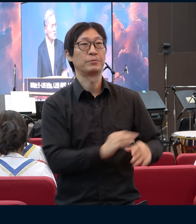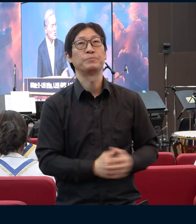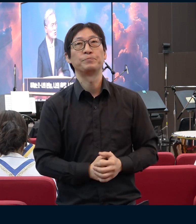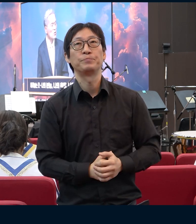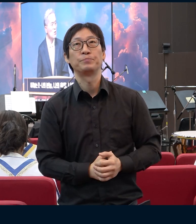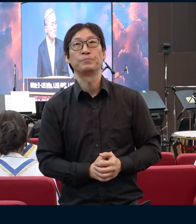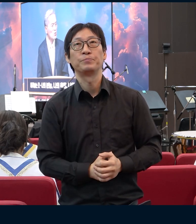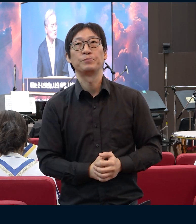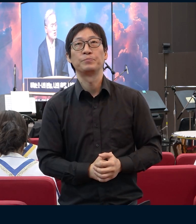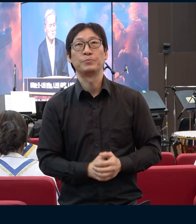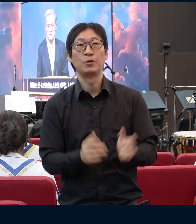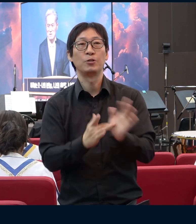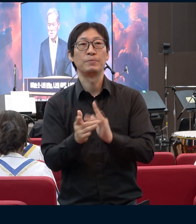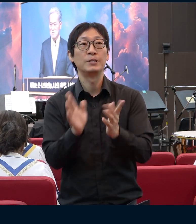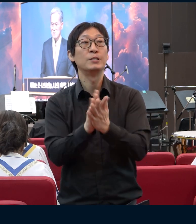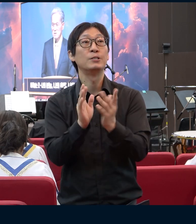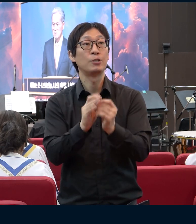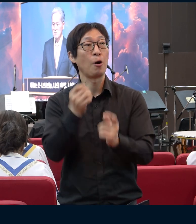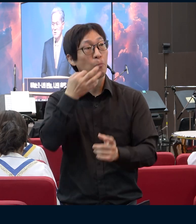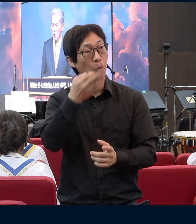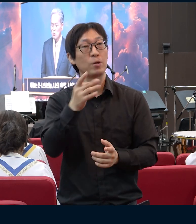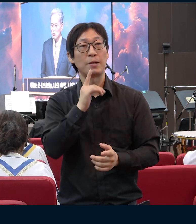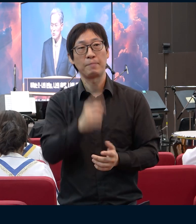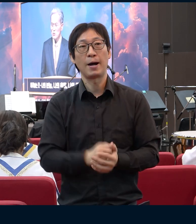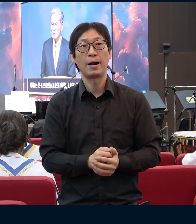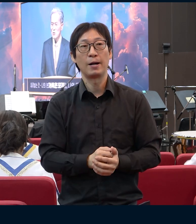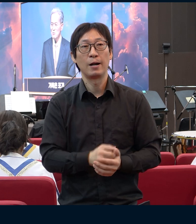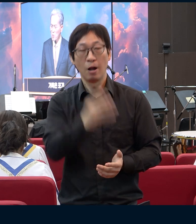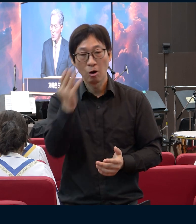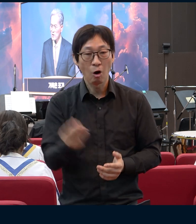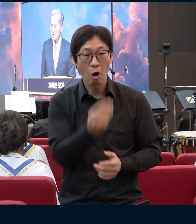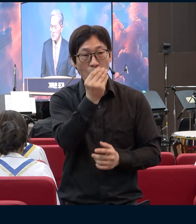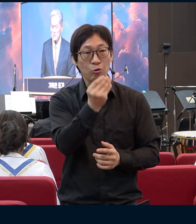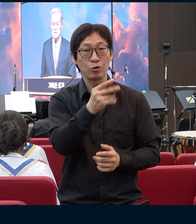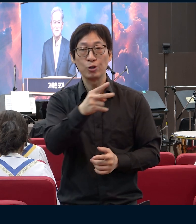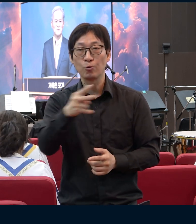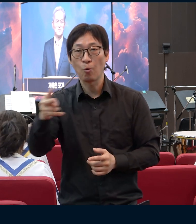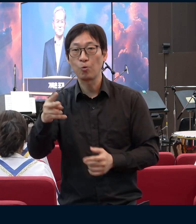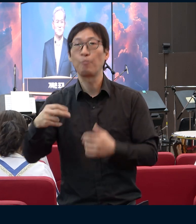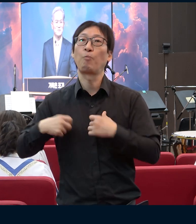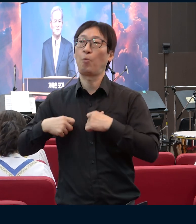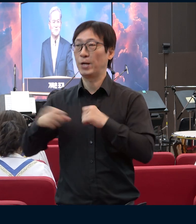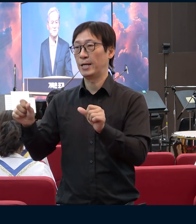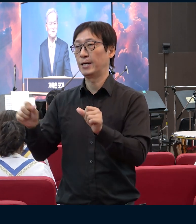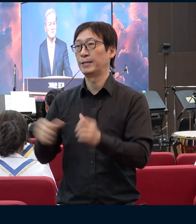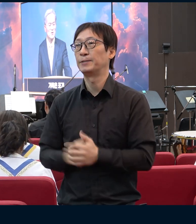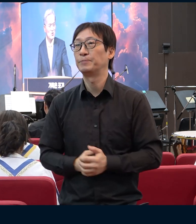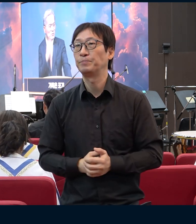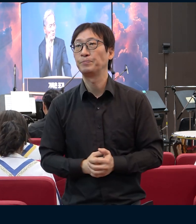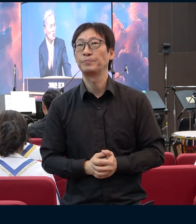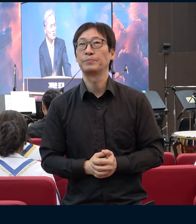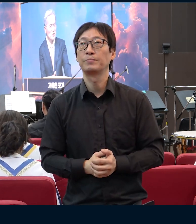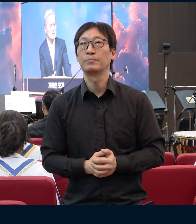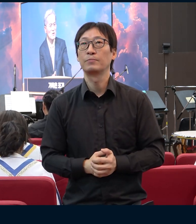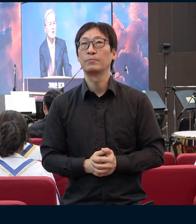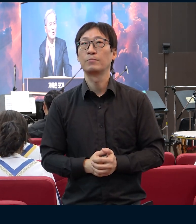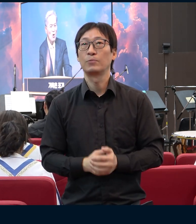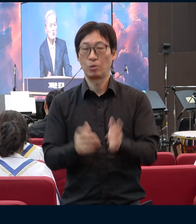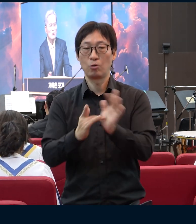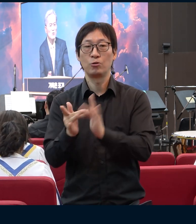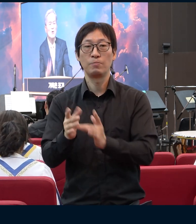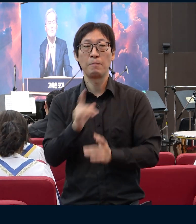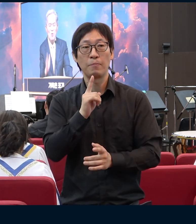자, 주님은 여기서 보여주십니다. 거룩은 포기라는 것을. 주님은 보여주고